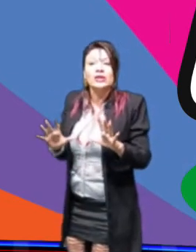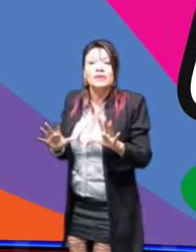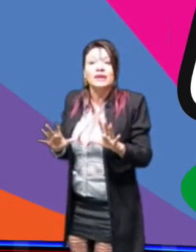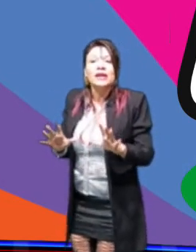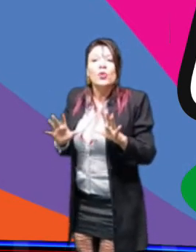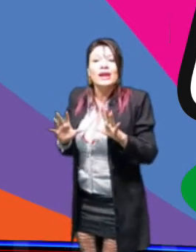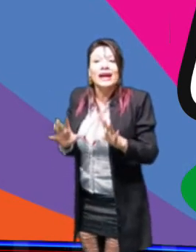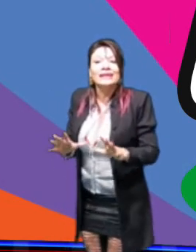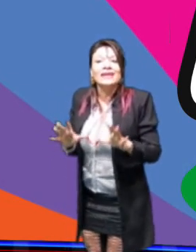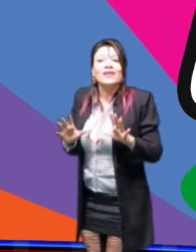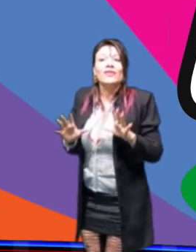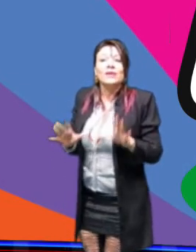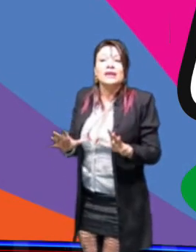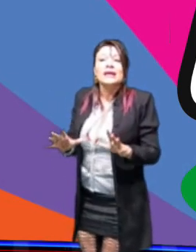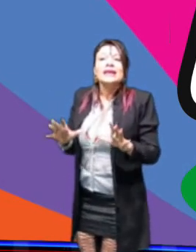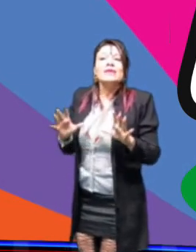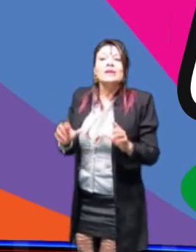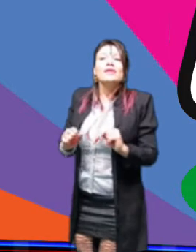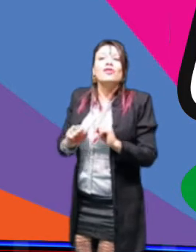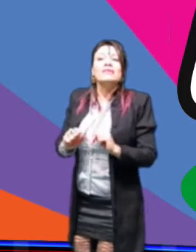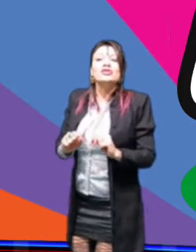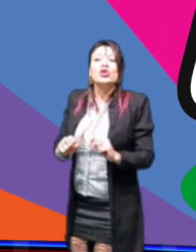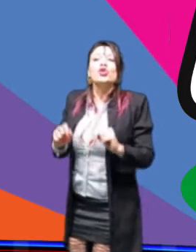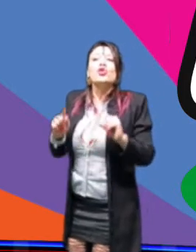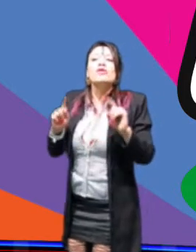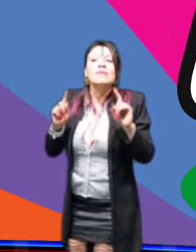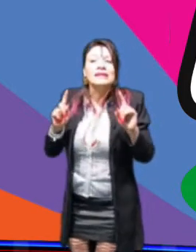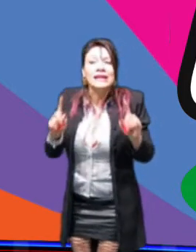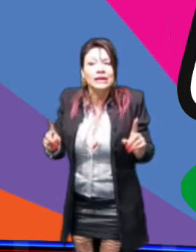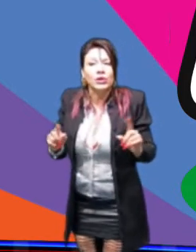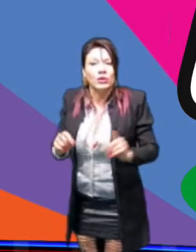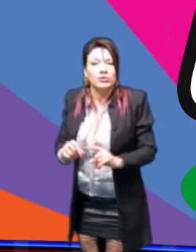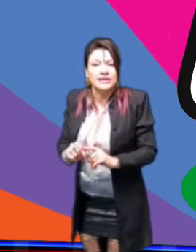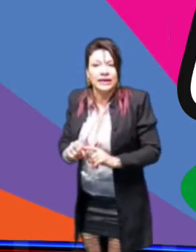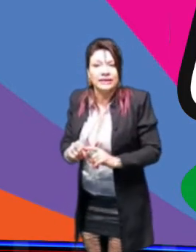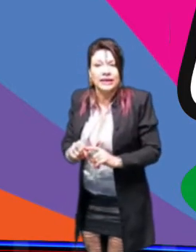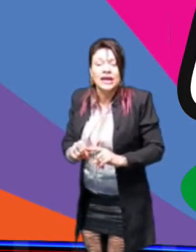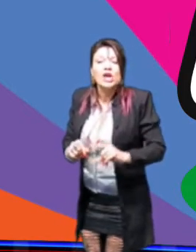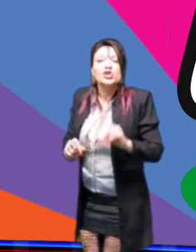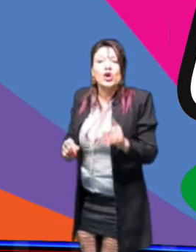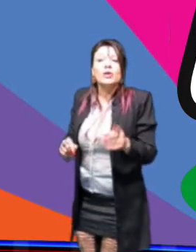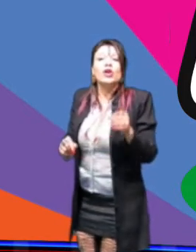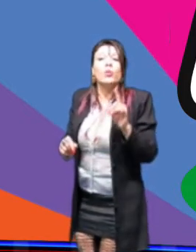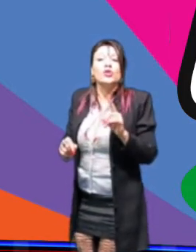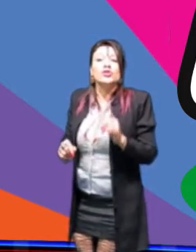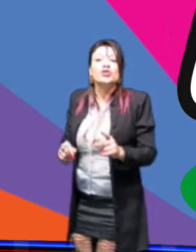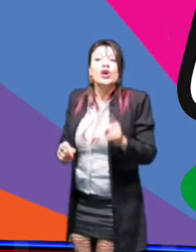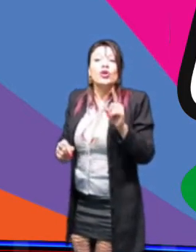también una carta del FBI que brinda información no investigada por la justicia argentina sobre los